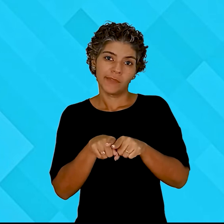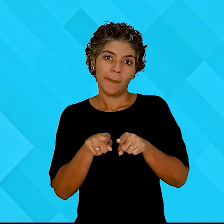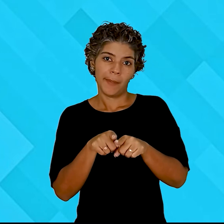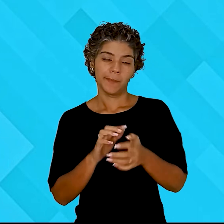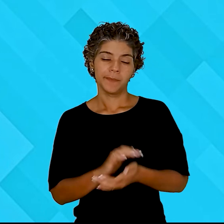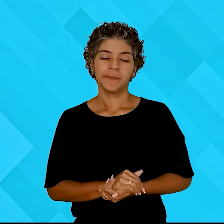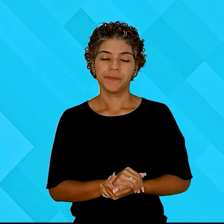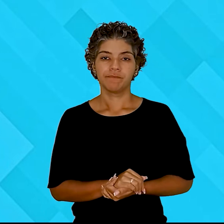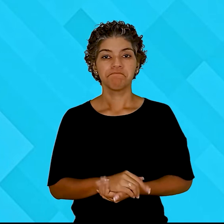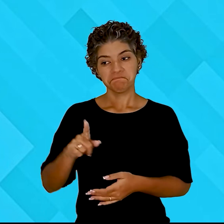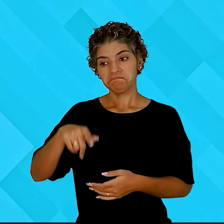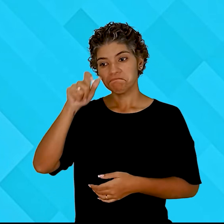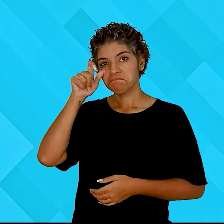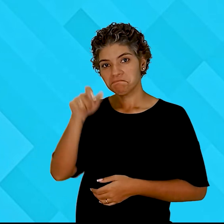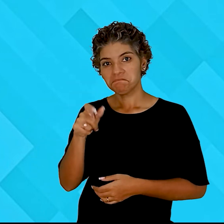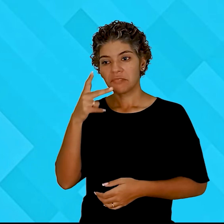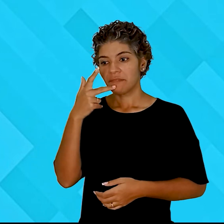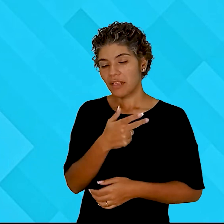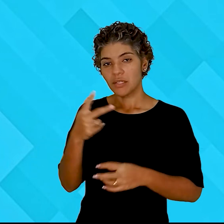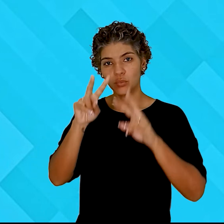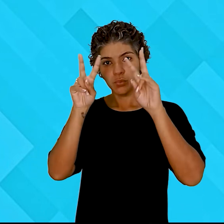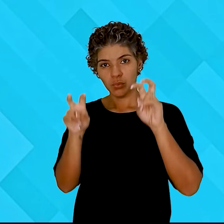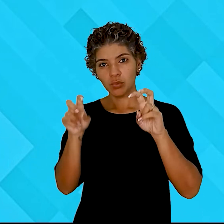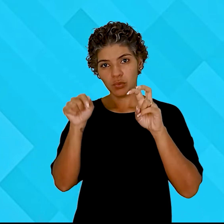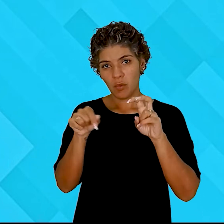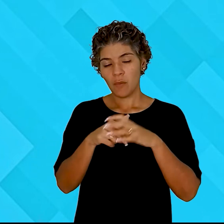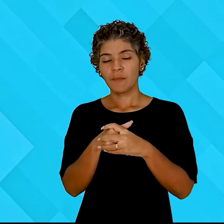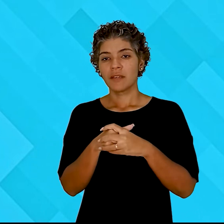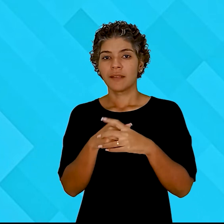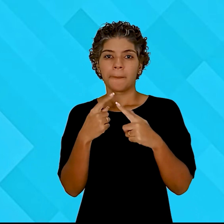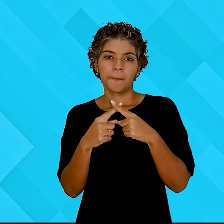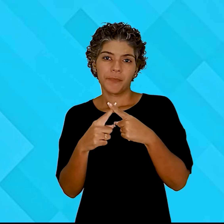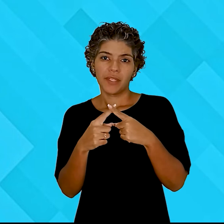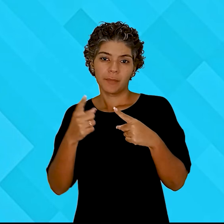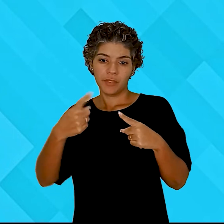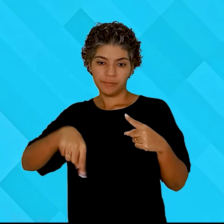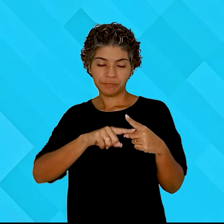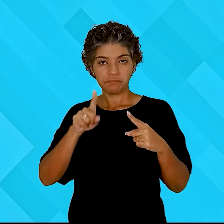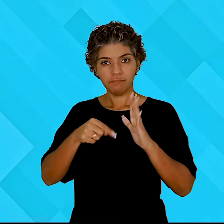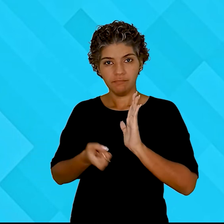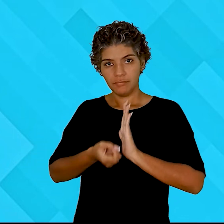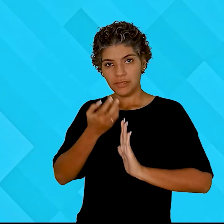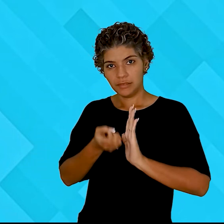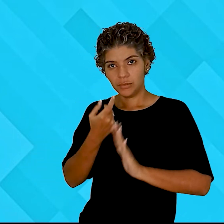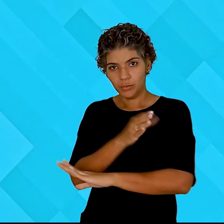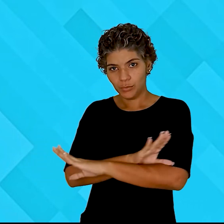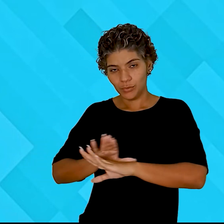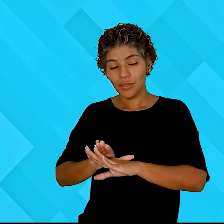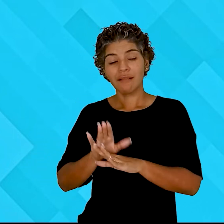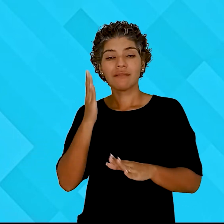benéfico. É interessante a gente abordar isso no podcast para a gente, como produtores culturais, né, até